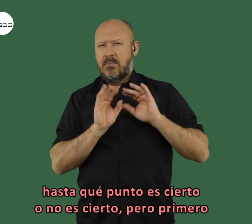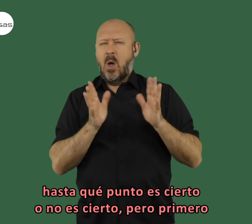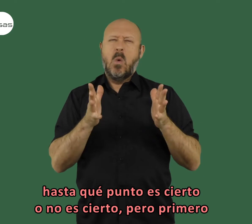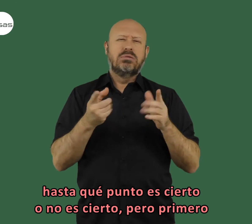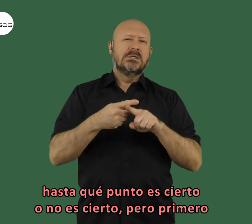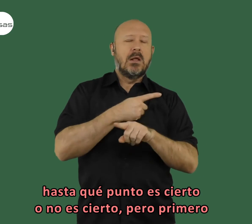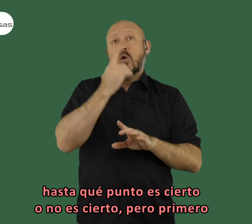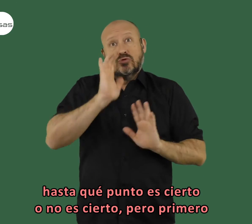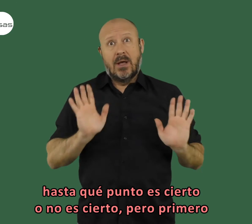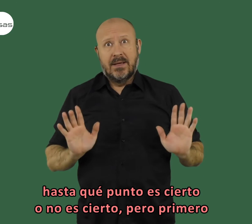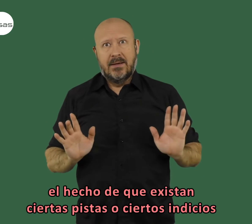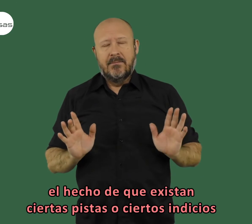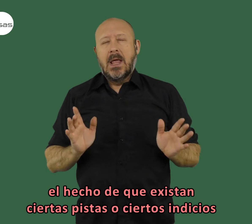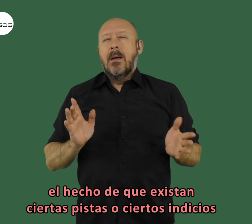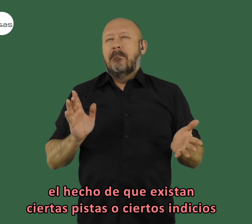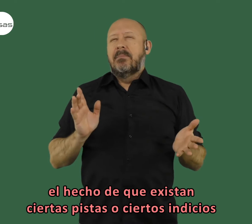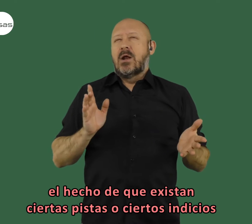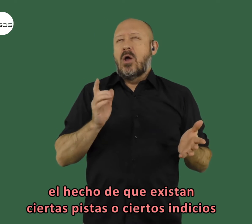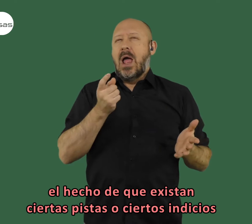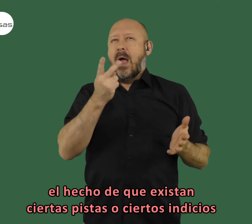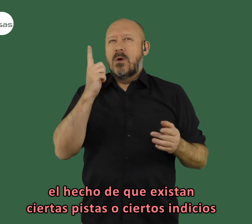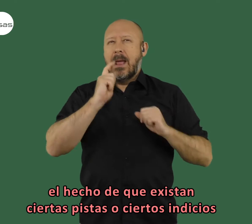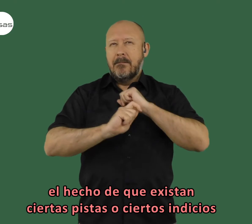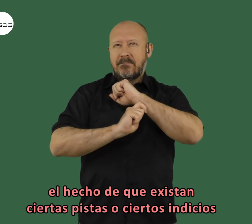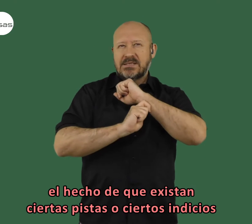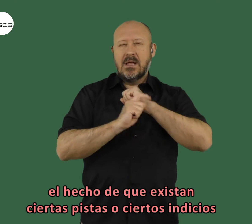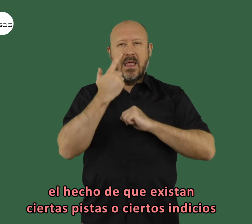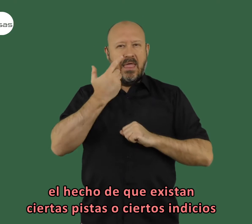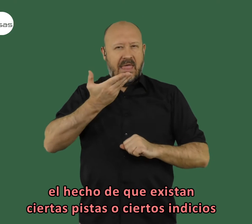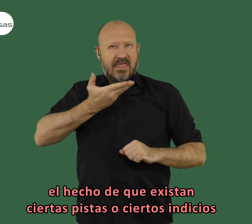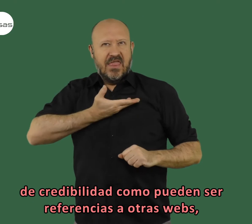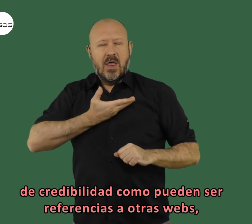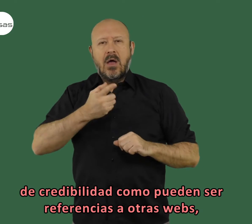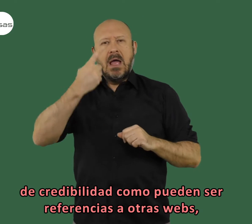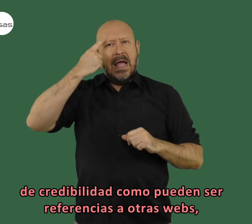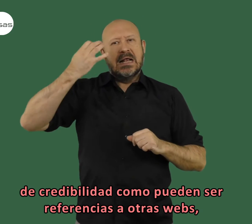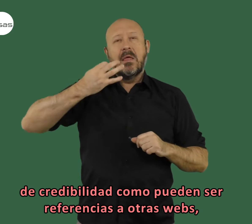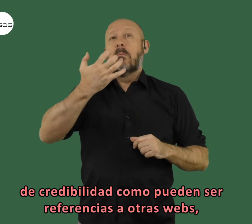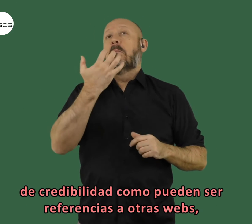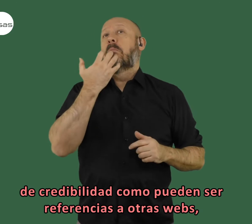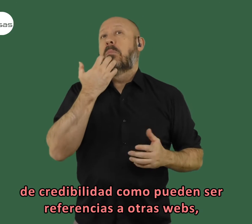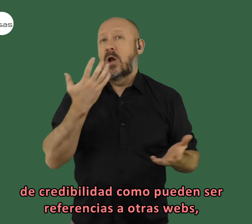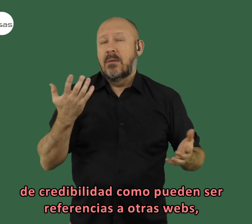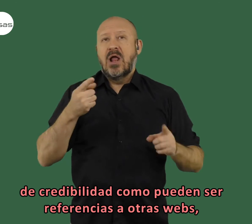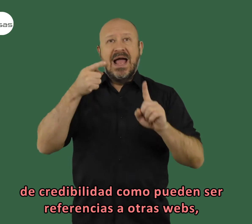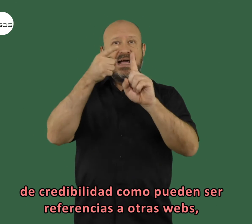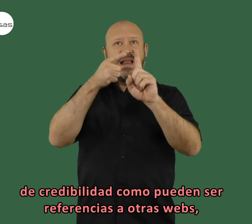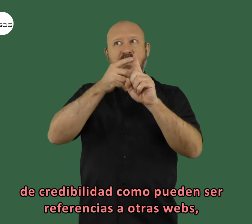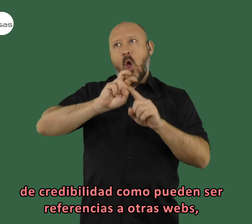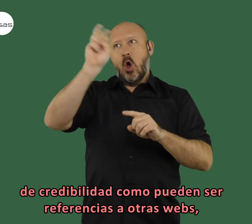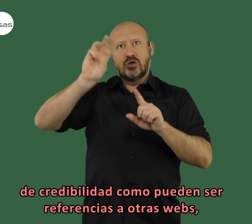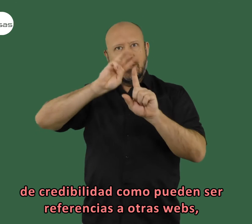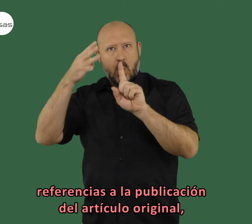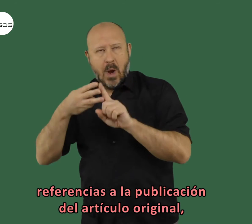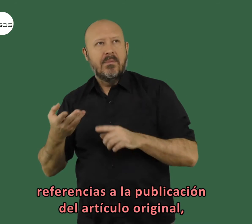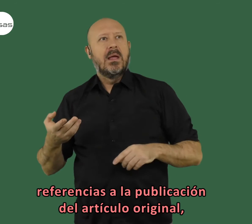o no es cierto. Pero primero, el hecho de que existan ciertas pistas o ciertos indicios de credibilidad, como pueden ser